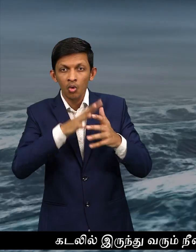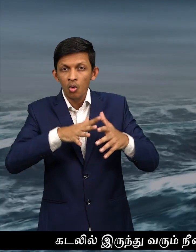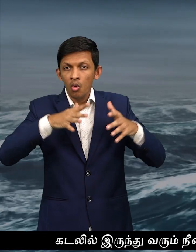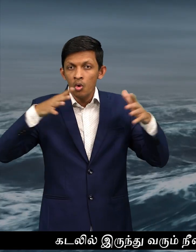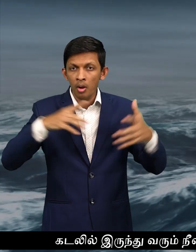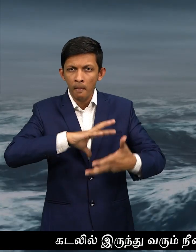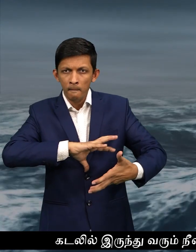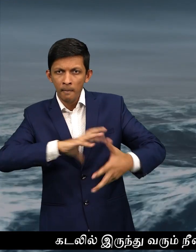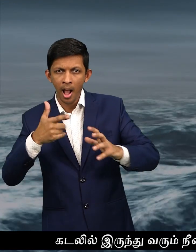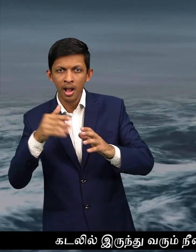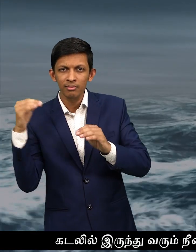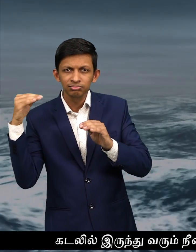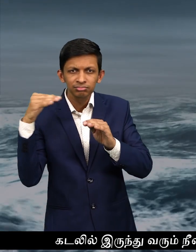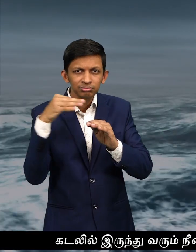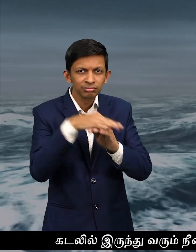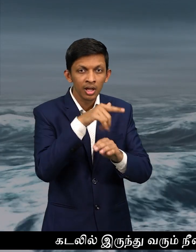அனுப்பலாம்.